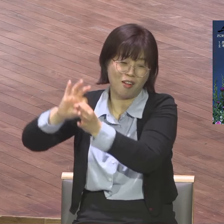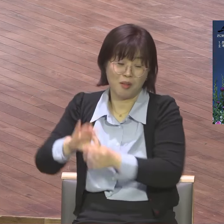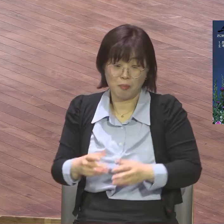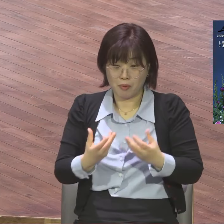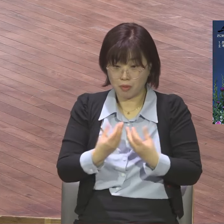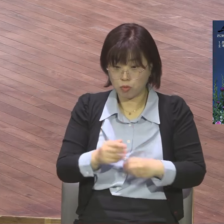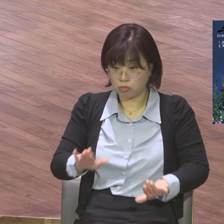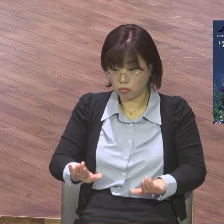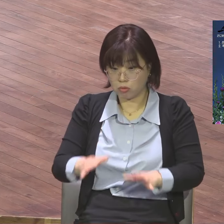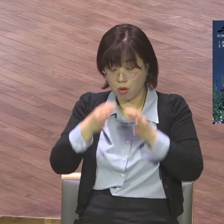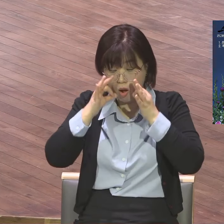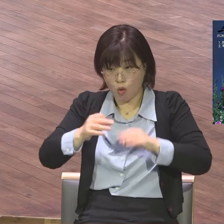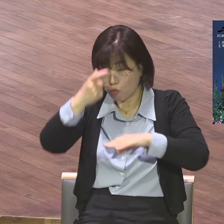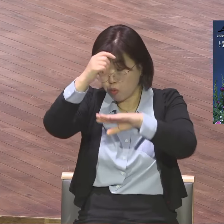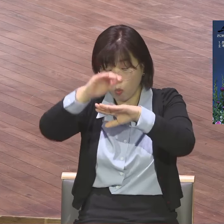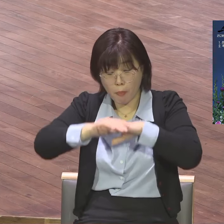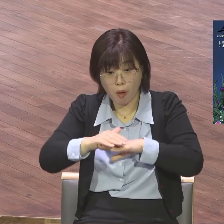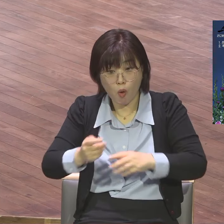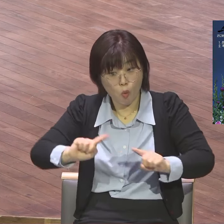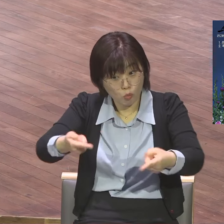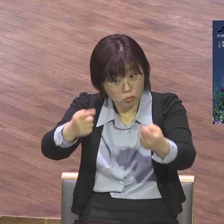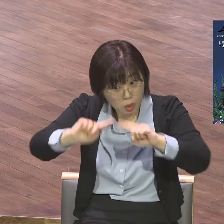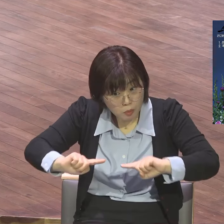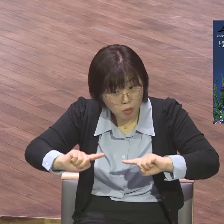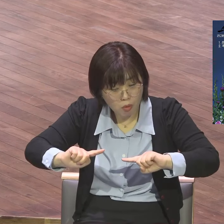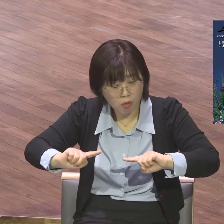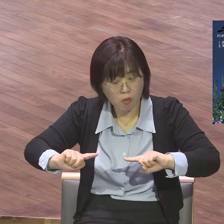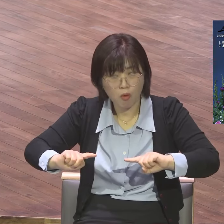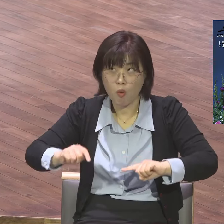살까 몸부림치는 사람들이.